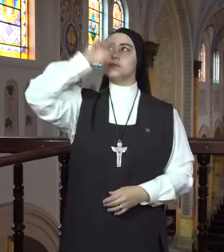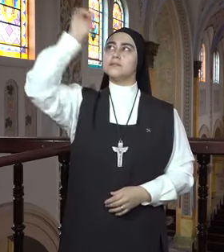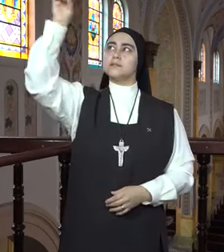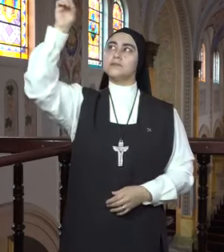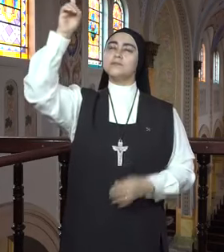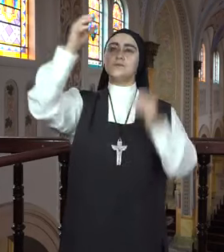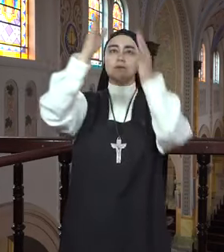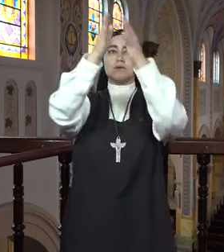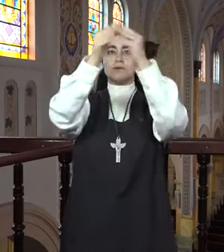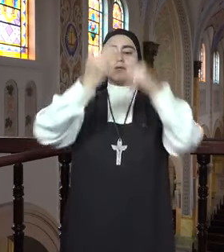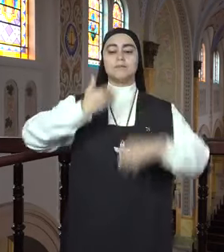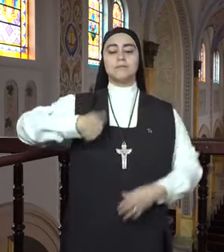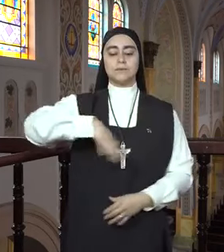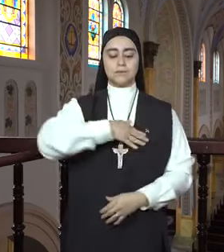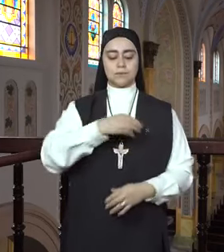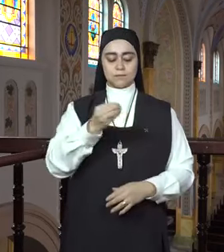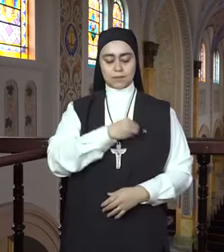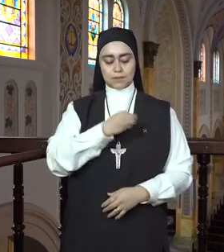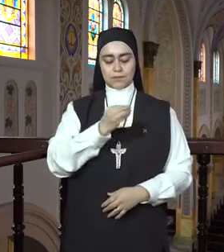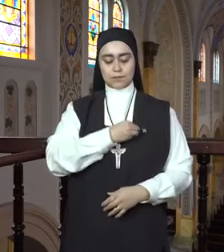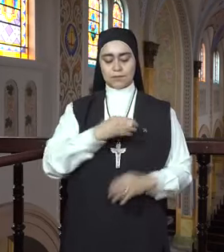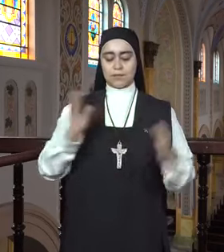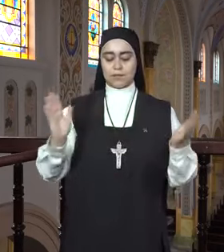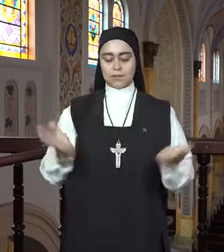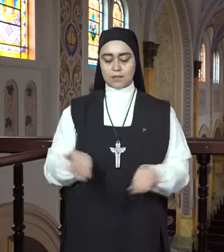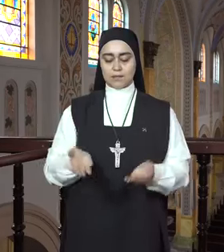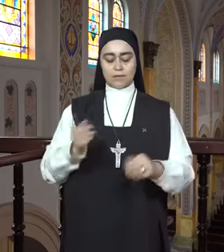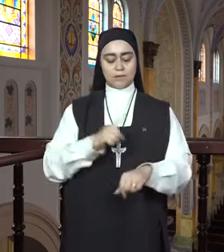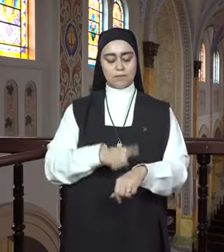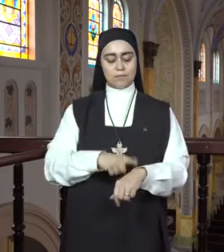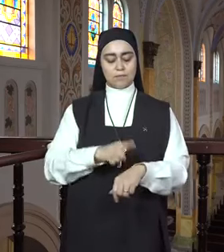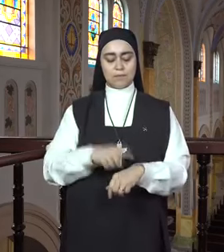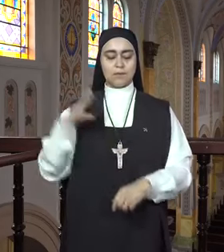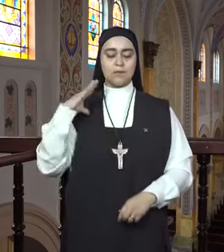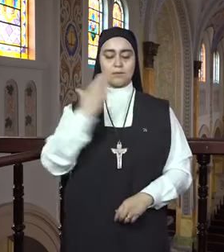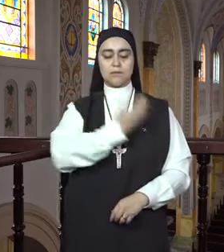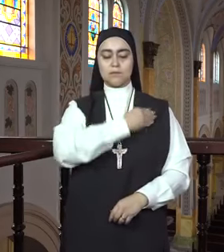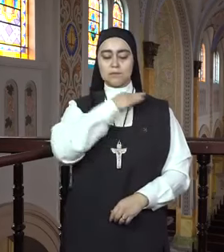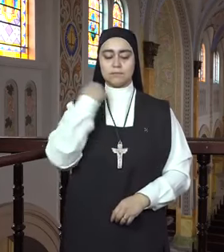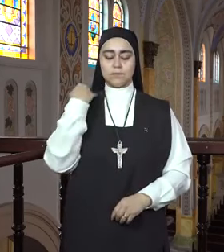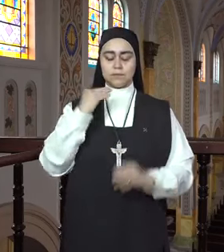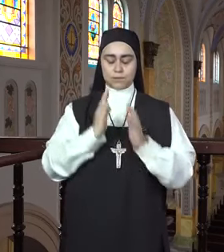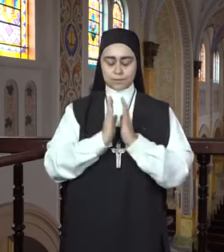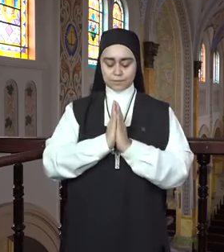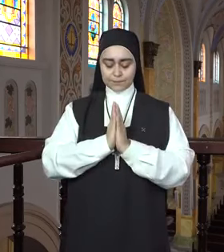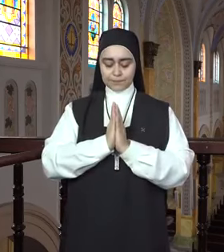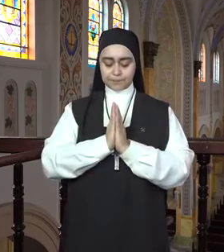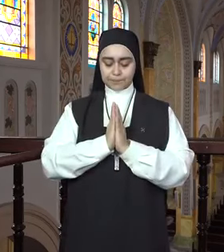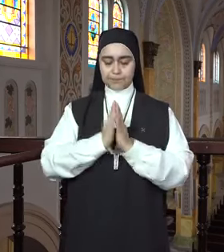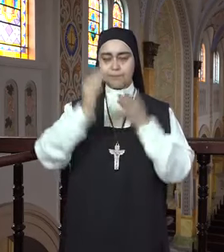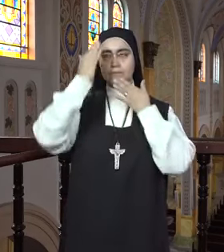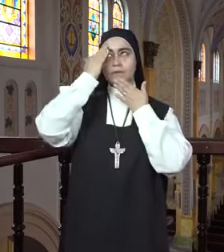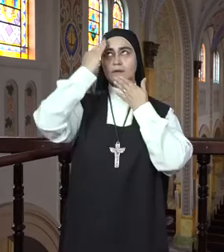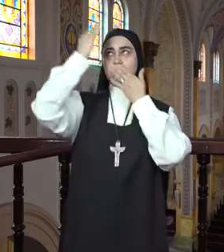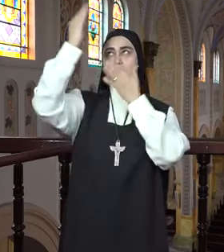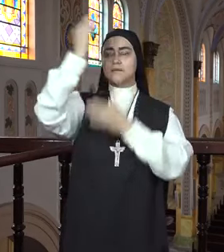Deus, rogai por nós, pecadores, agora e na hora de nossa morte. Amém.